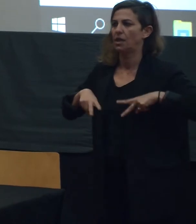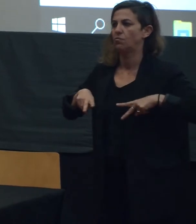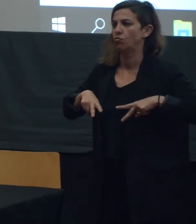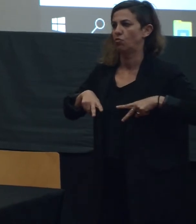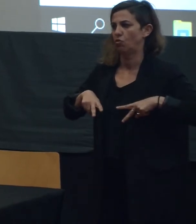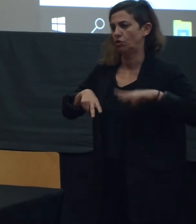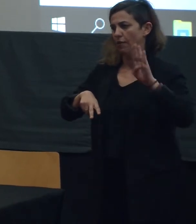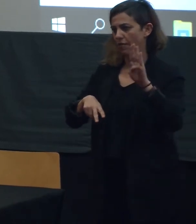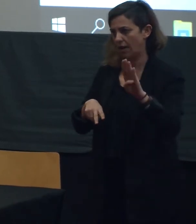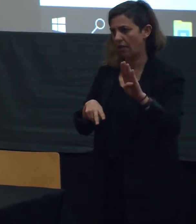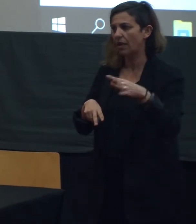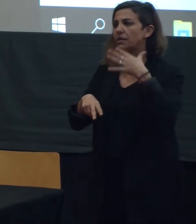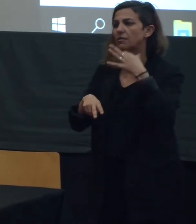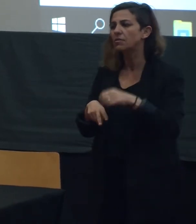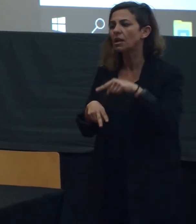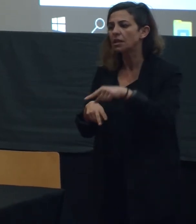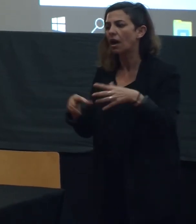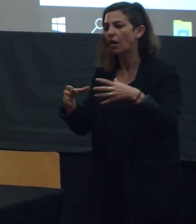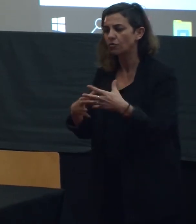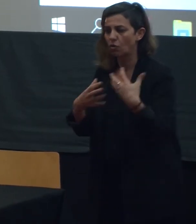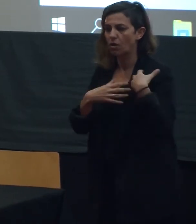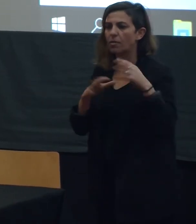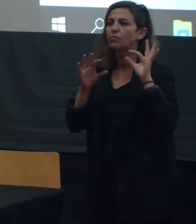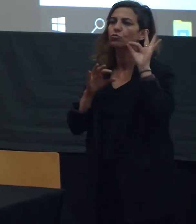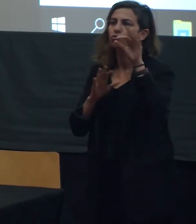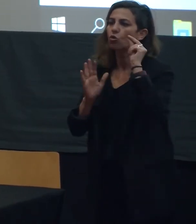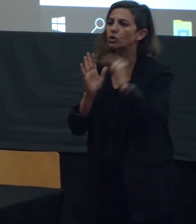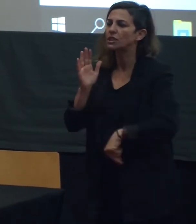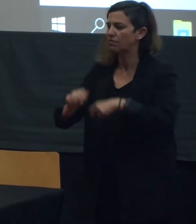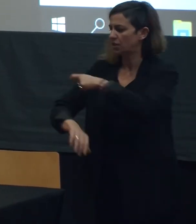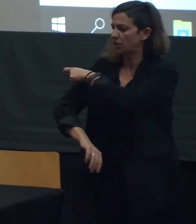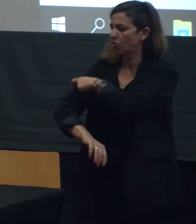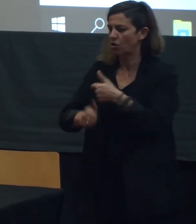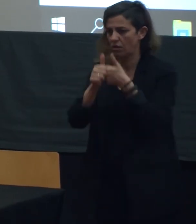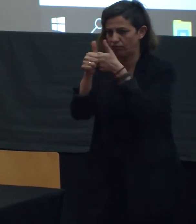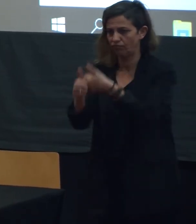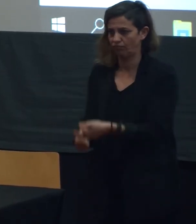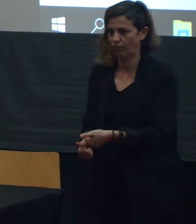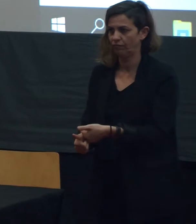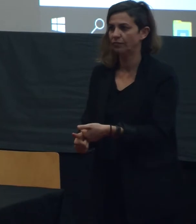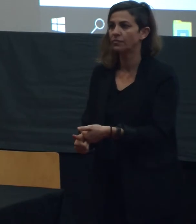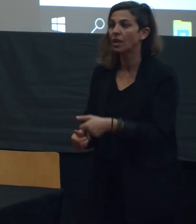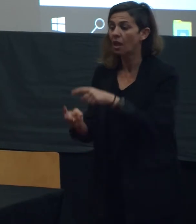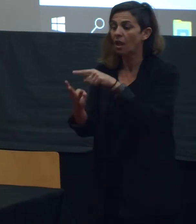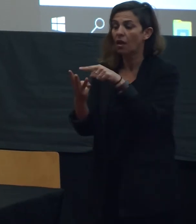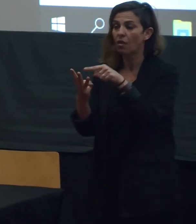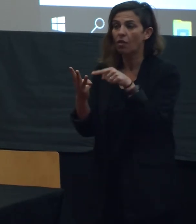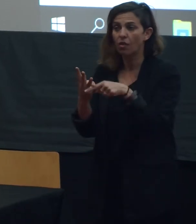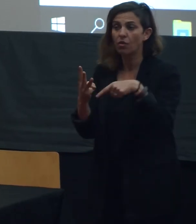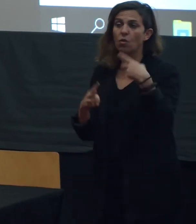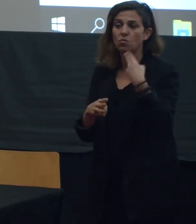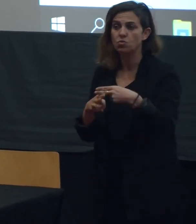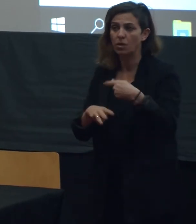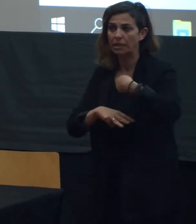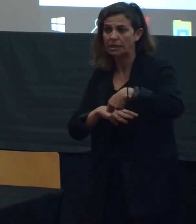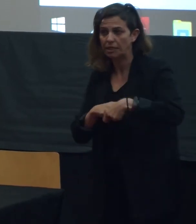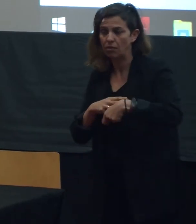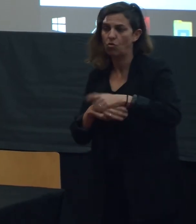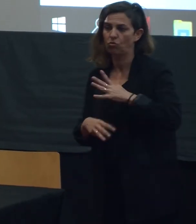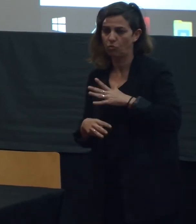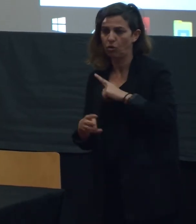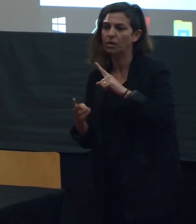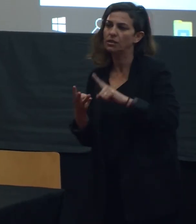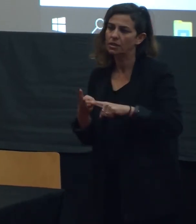τους τρεις πυλώνες για την εφαρμογή της Σύμβασης των Ηνωμένων Εθνών για την Αναπηρία. Οι άλλοι δύο είναι ο Συνήγορος του Πολίτη και η Γενική Γραμματεία